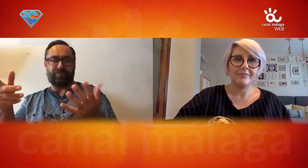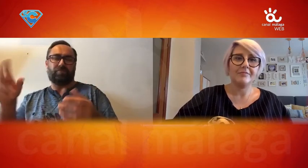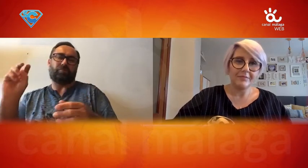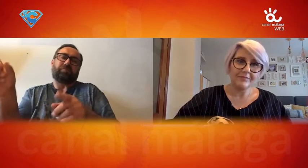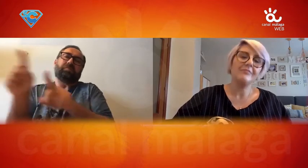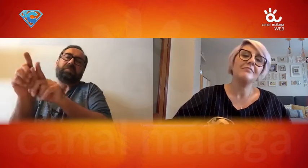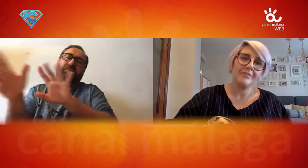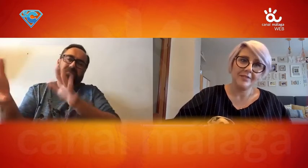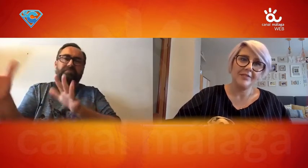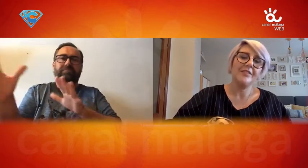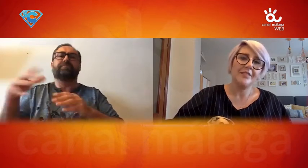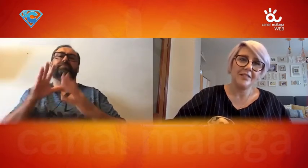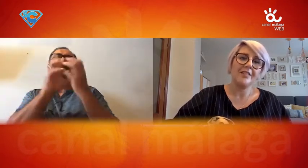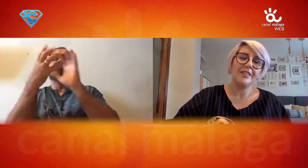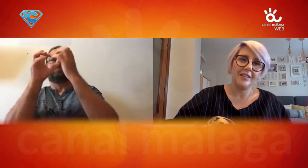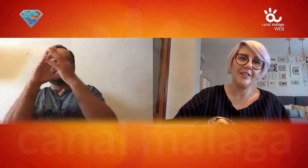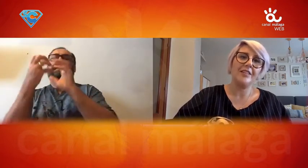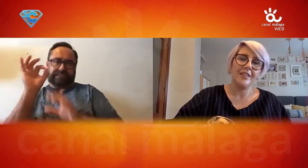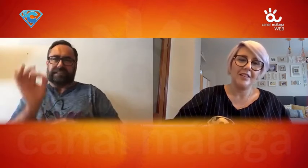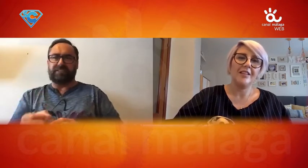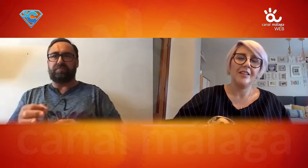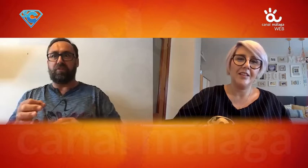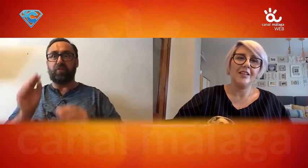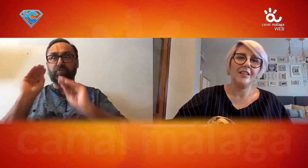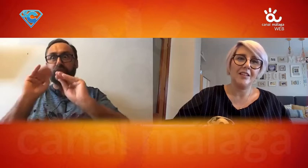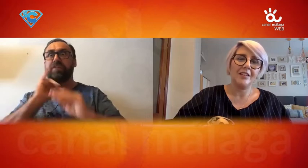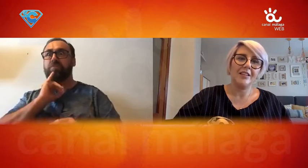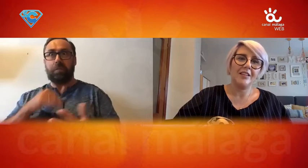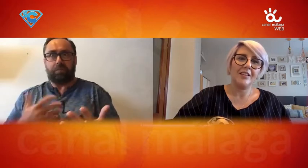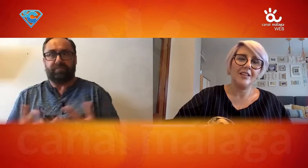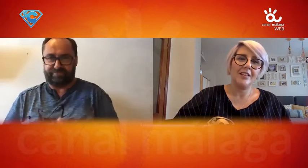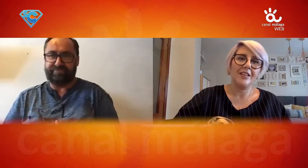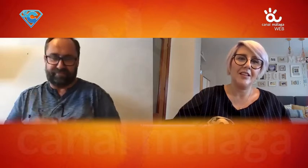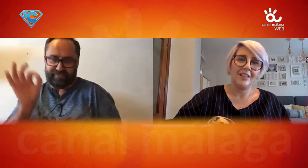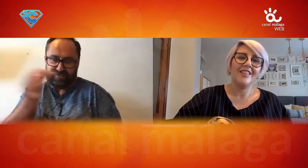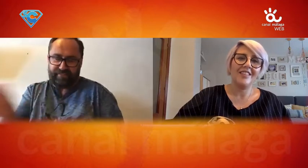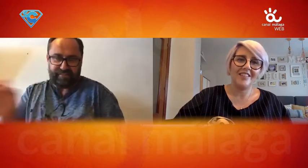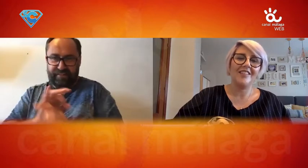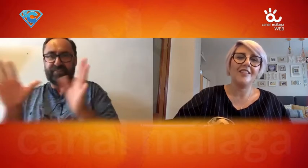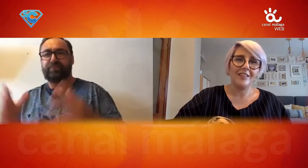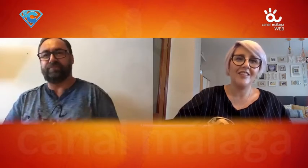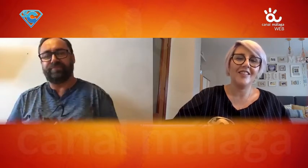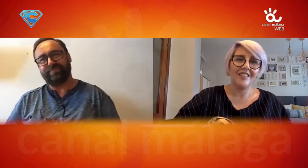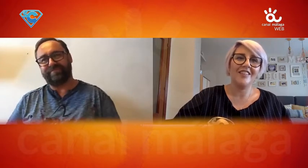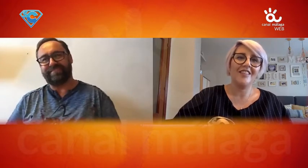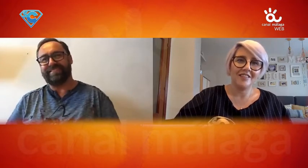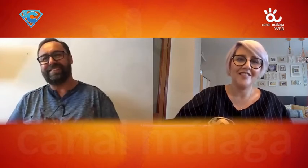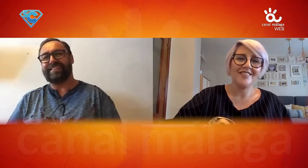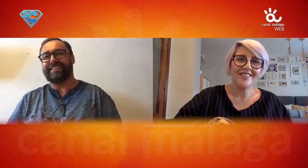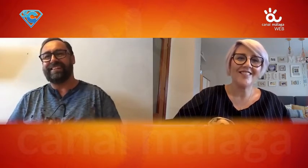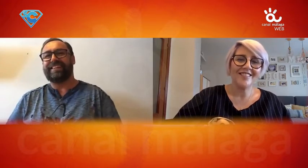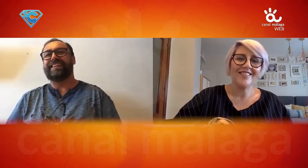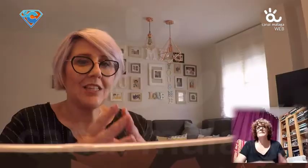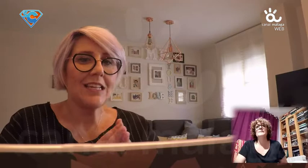quiso hacer, pues una cosa similar para que nos podamos entender cuando estamos en el extranjero en conferencia y demás, pero no